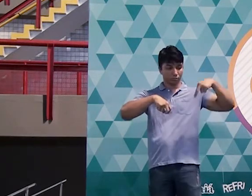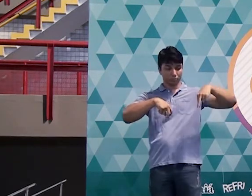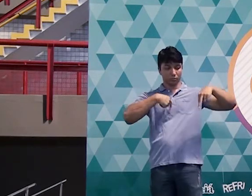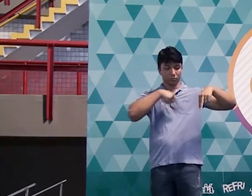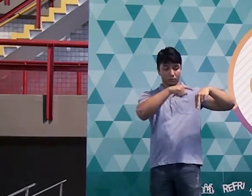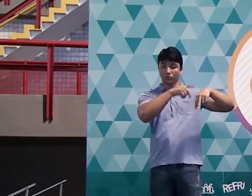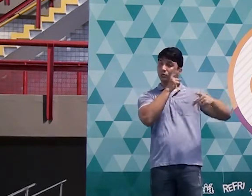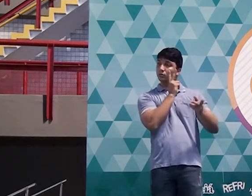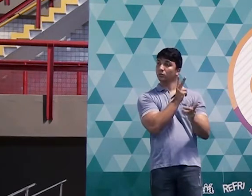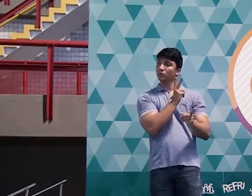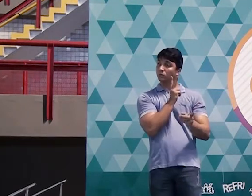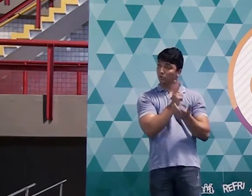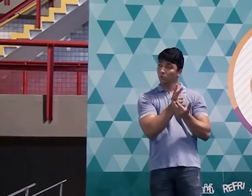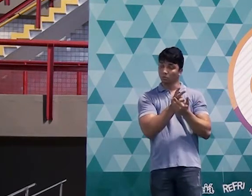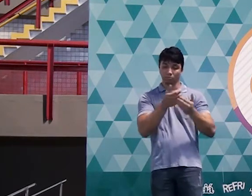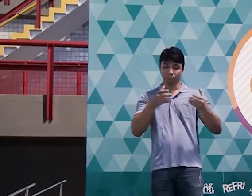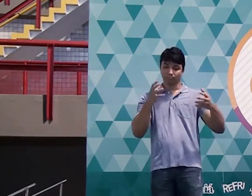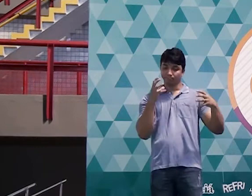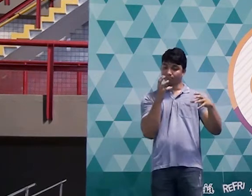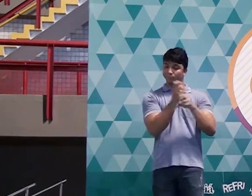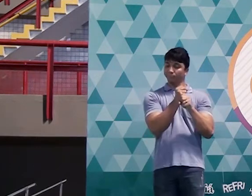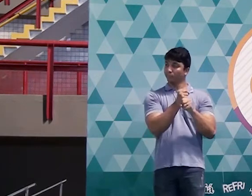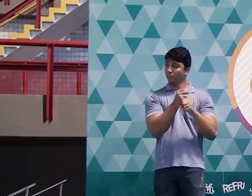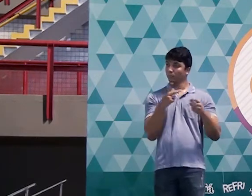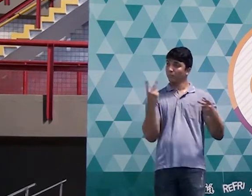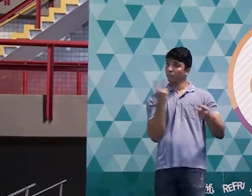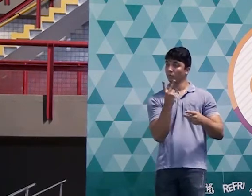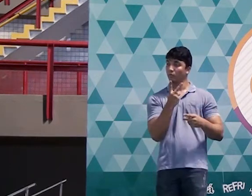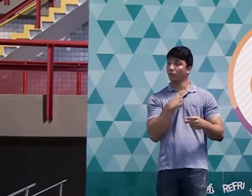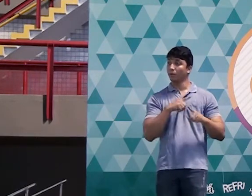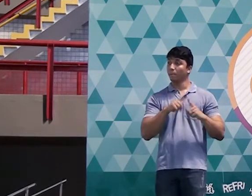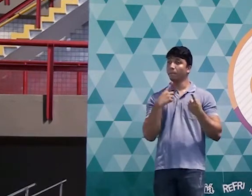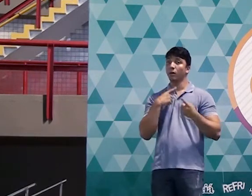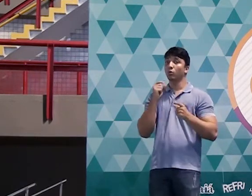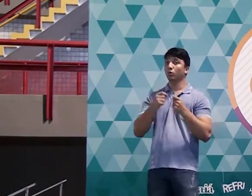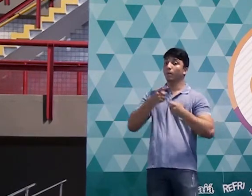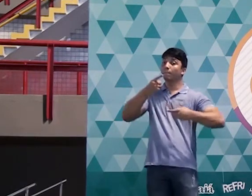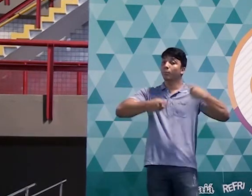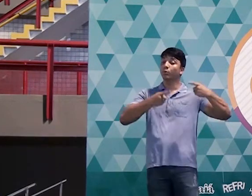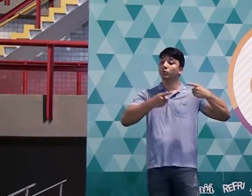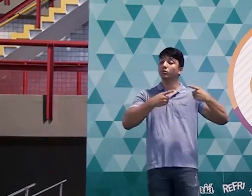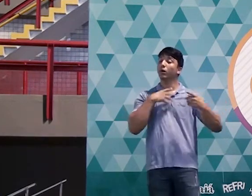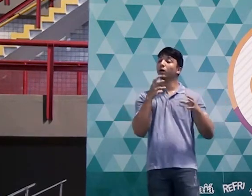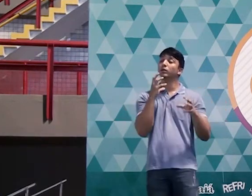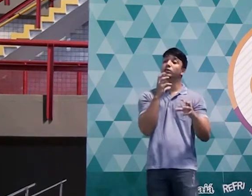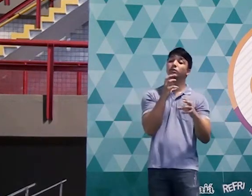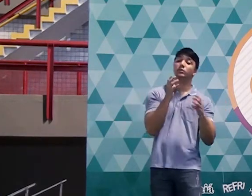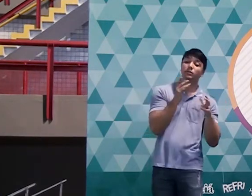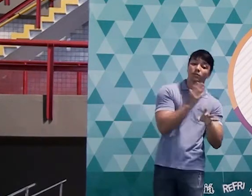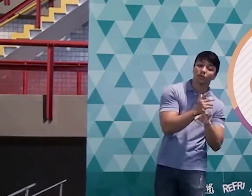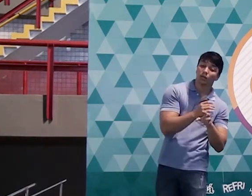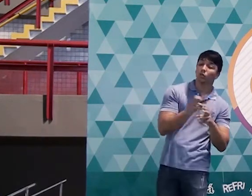vassalo centraliza. Mas na Idade Média o poder político é centralizado ou descentralizado?